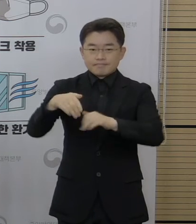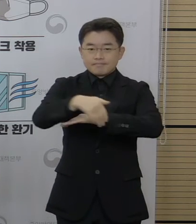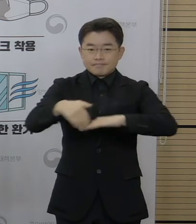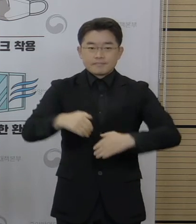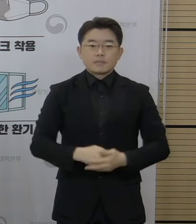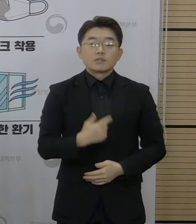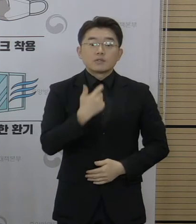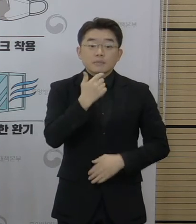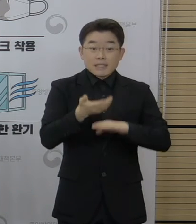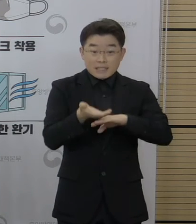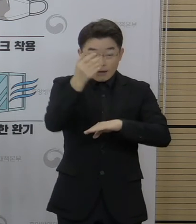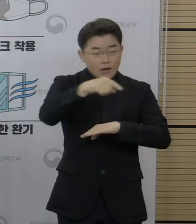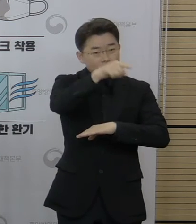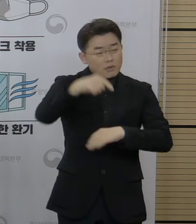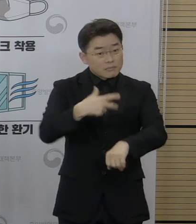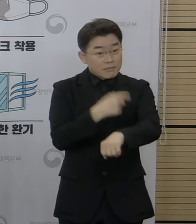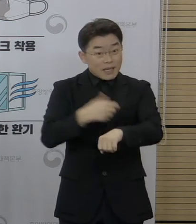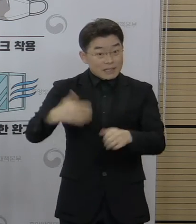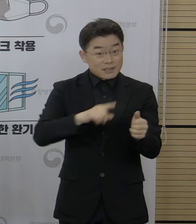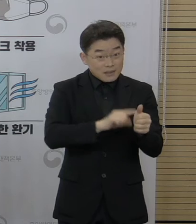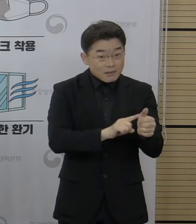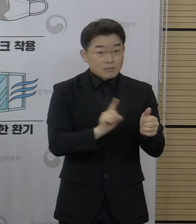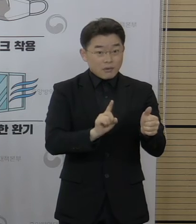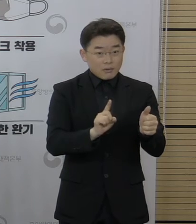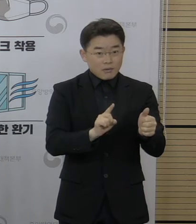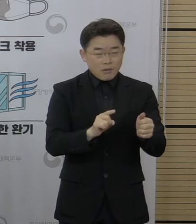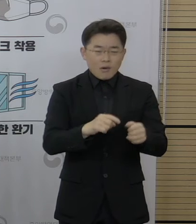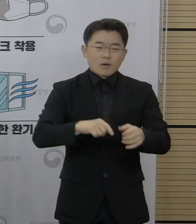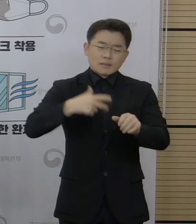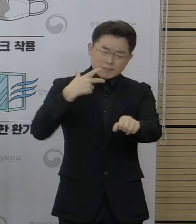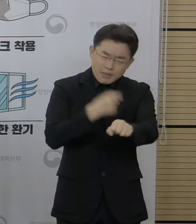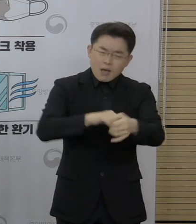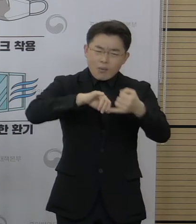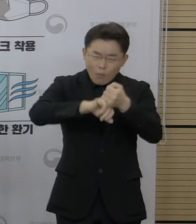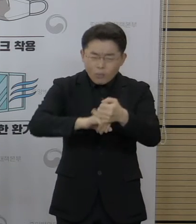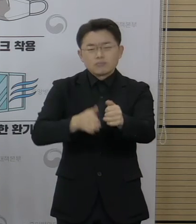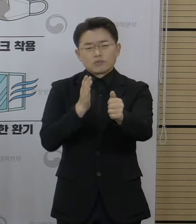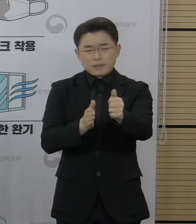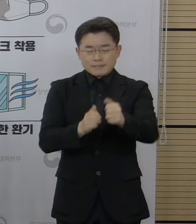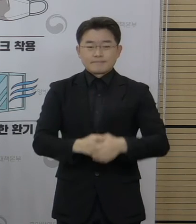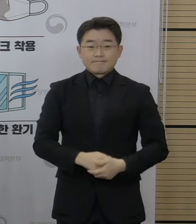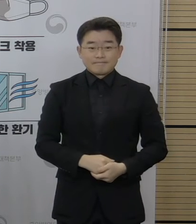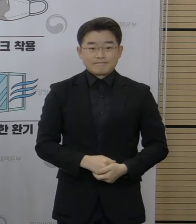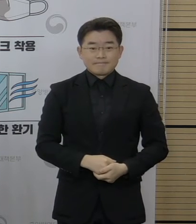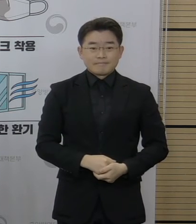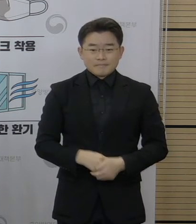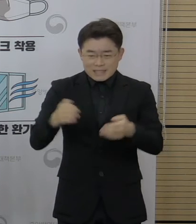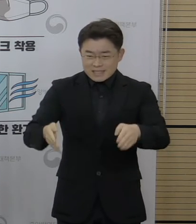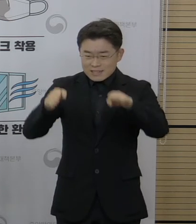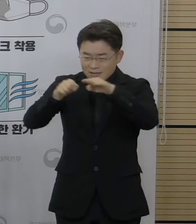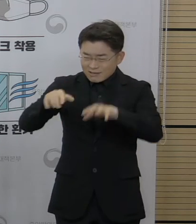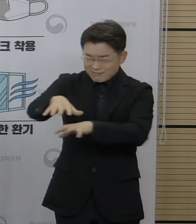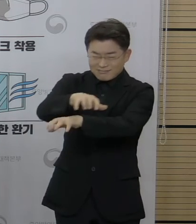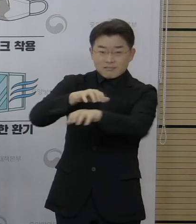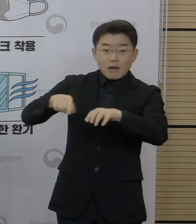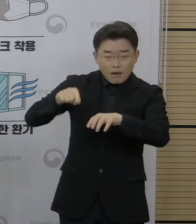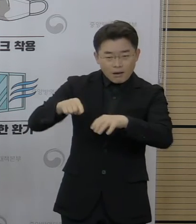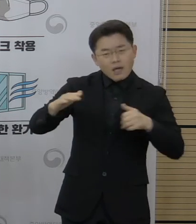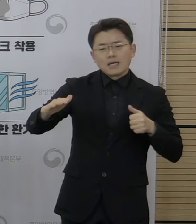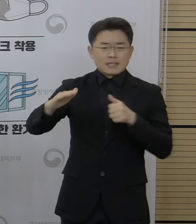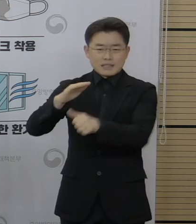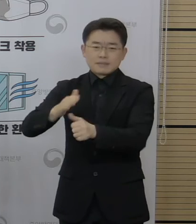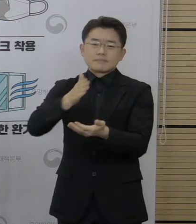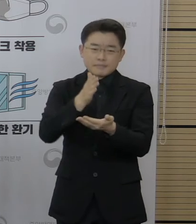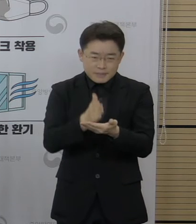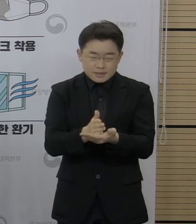60세 이상 미 접종 자 께서는 반드시 예방접종을 받아 주시기를 당부 드리고 또 다중이용시설 등 감염 형 감염